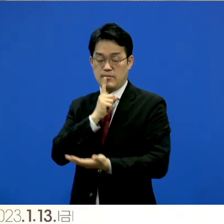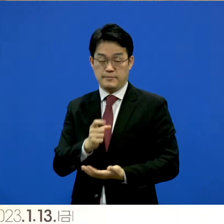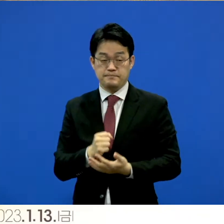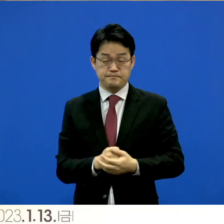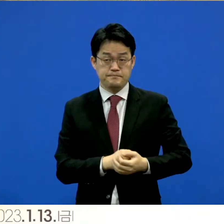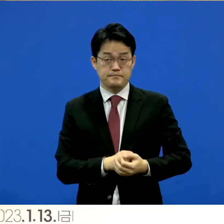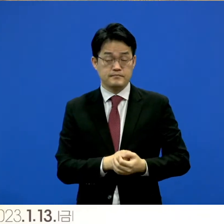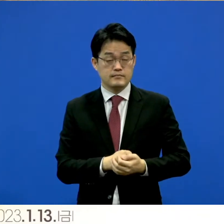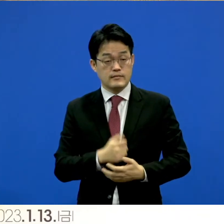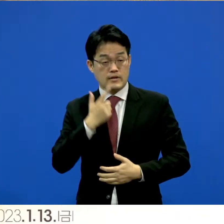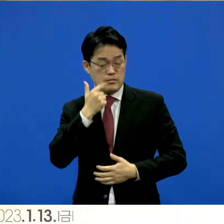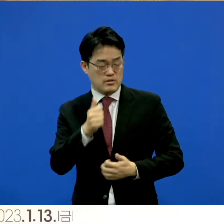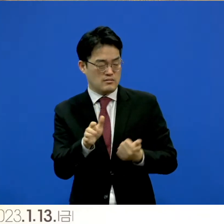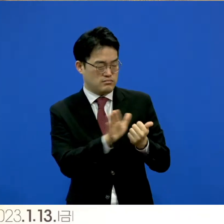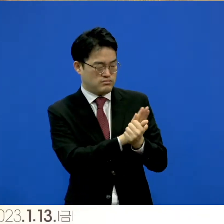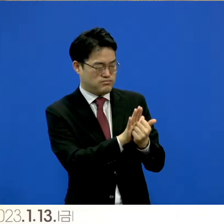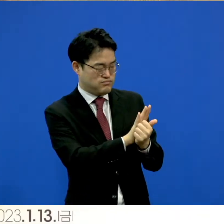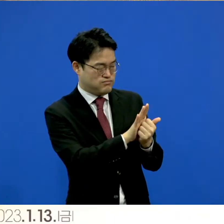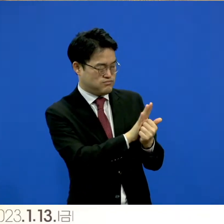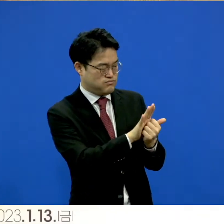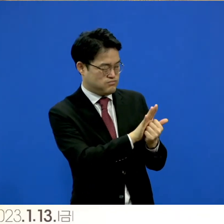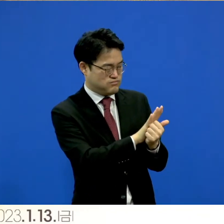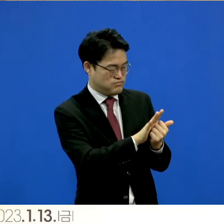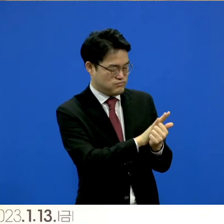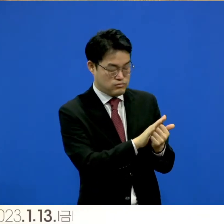있습니다. 아버지의 환대는 파격적입니다.